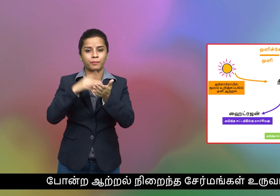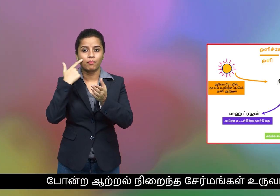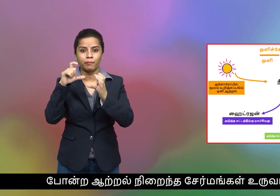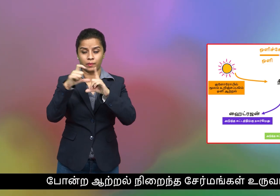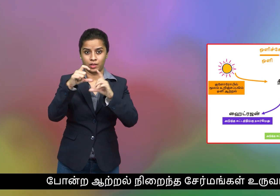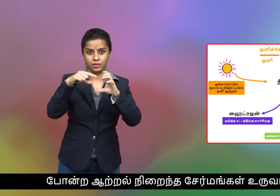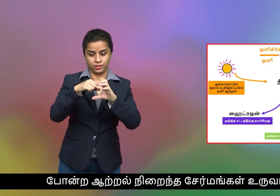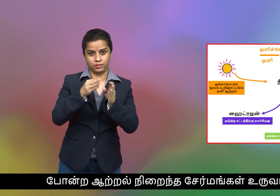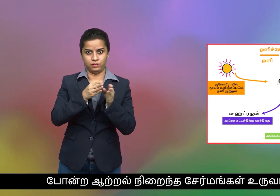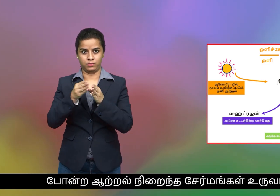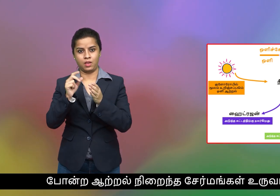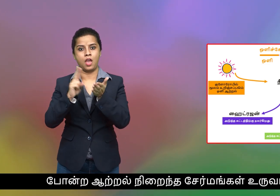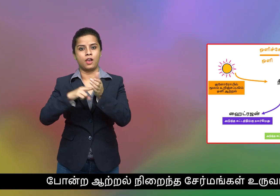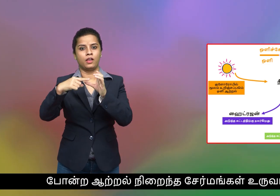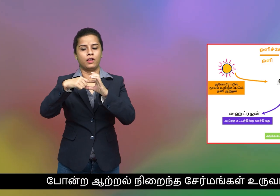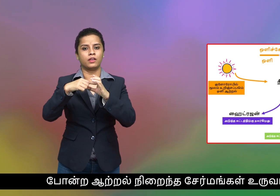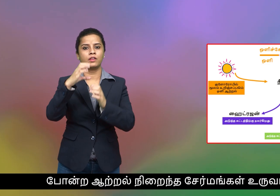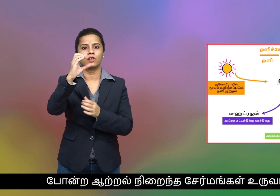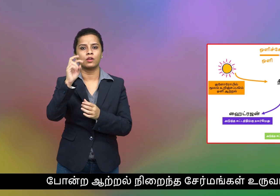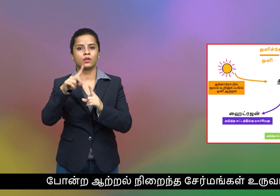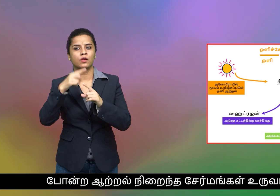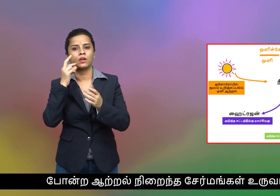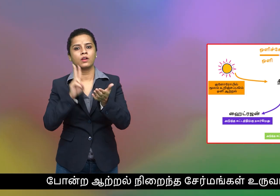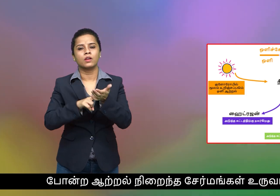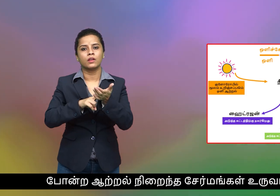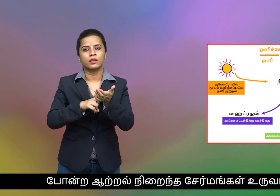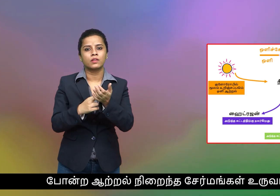போன்ற ஆற்றல் நிறைந்த சேர்மங்கள் உருவாகின்றன.